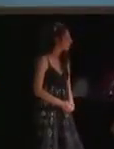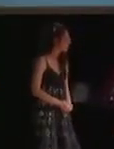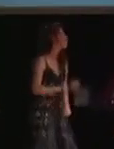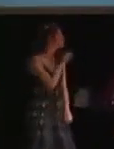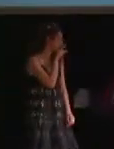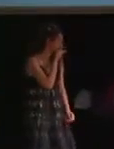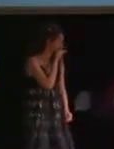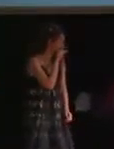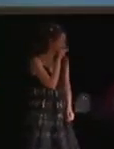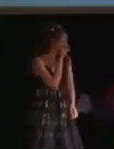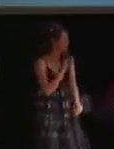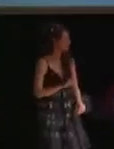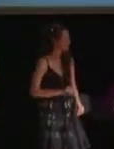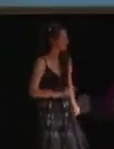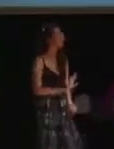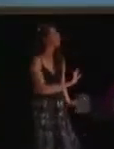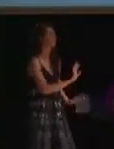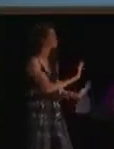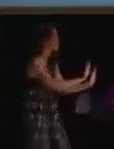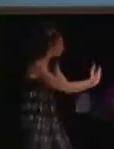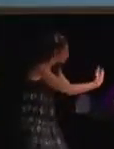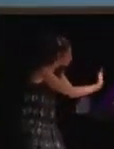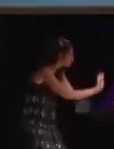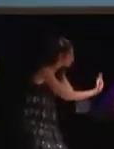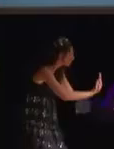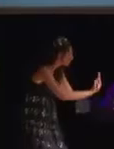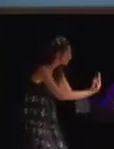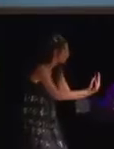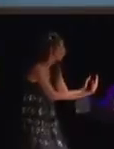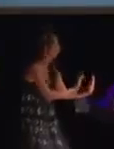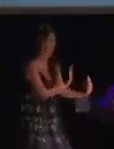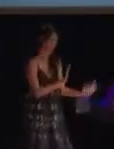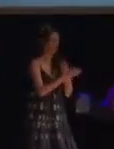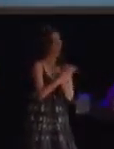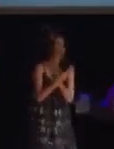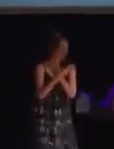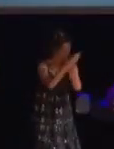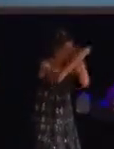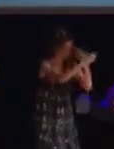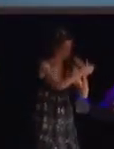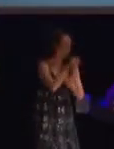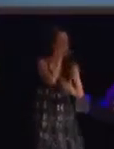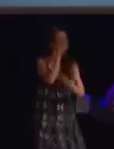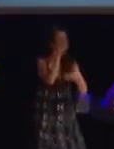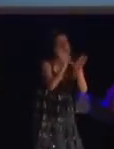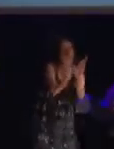bec, comme ils volent haut. Ah non, non, non. Ça, c'est un papillon. Les oiseaux volent comme